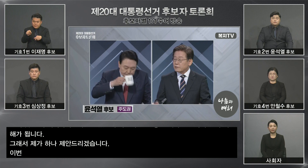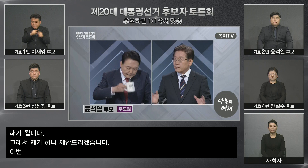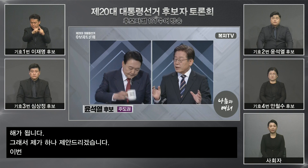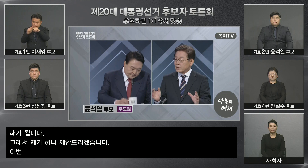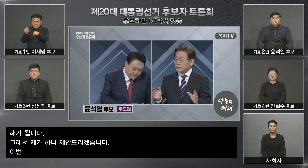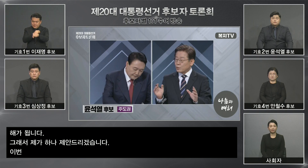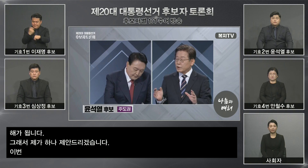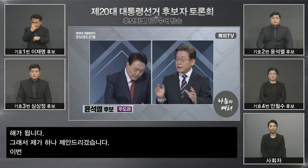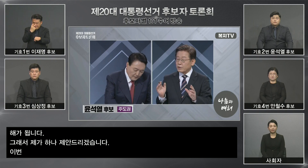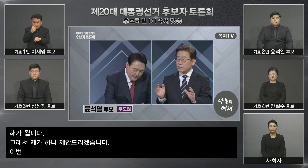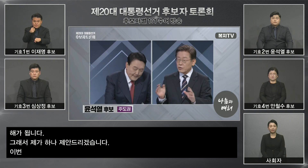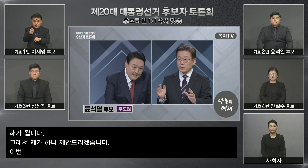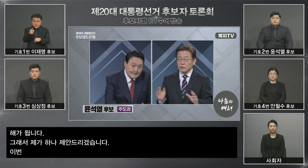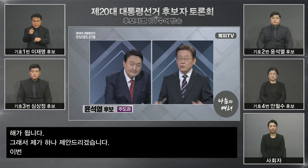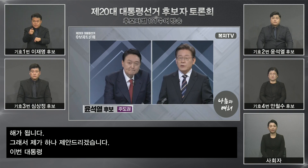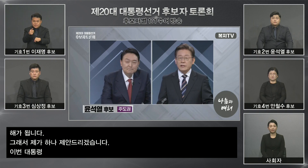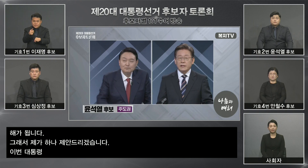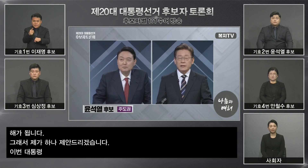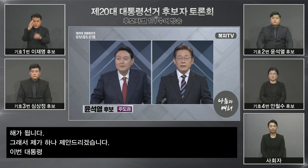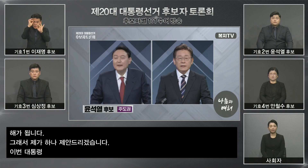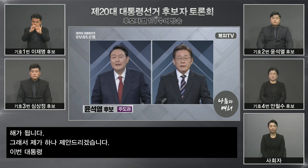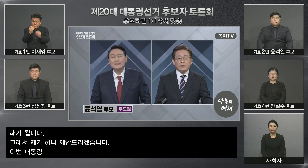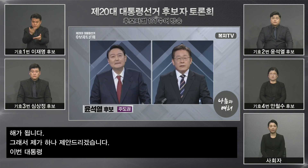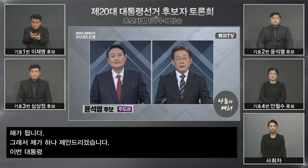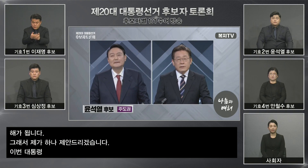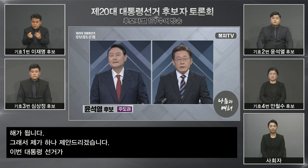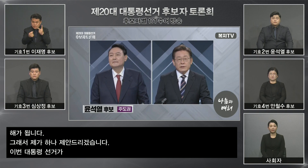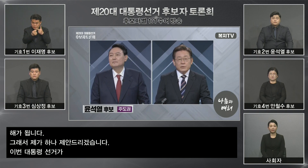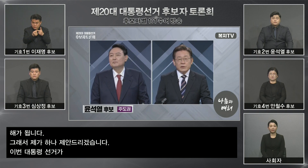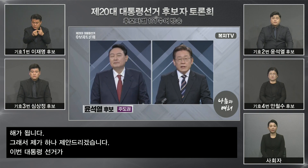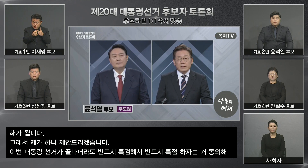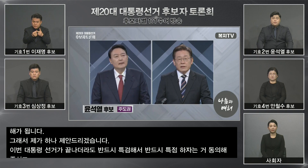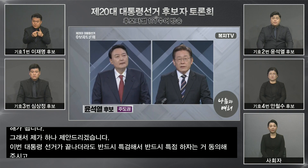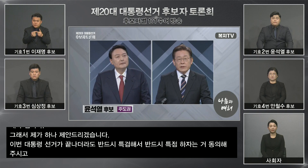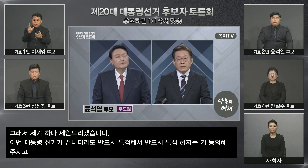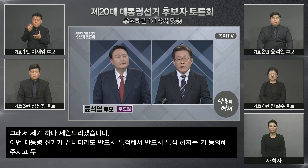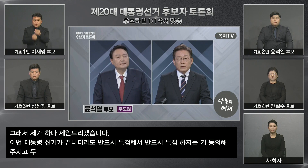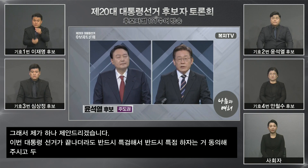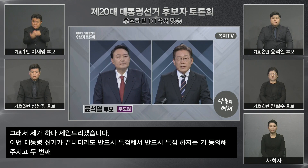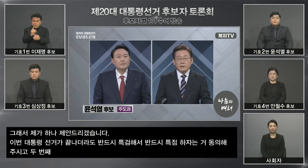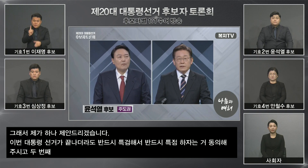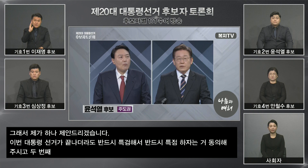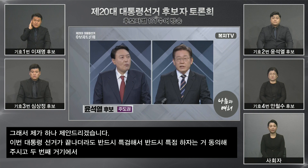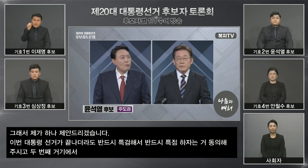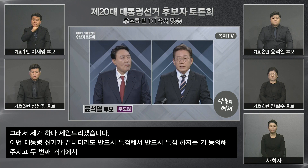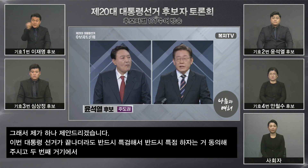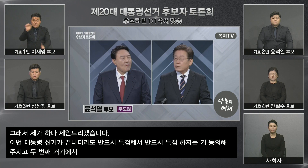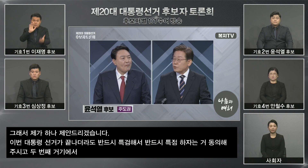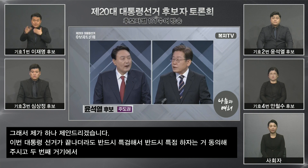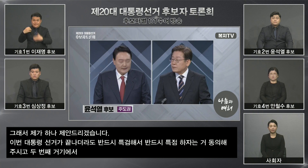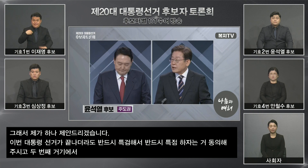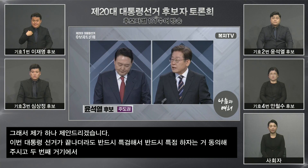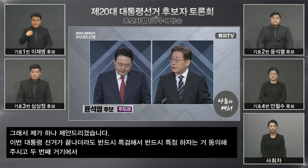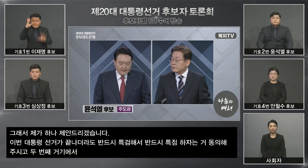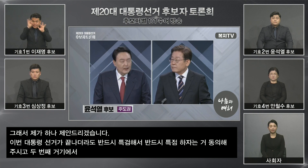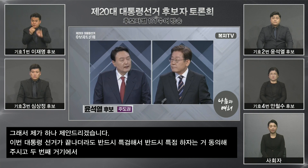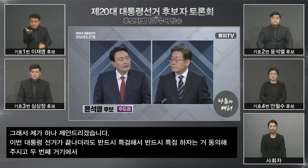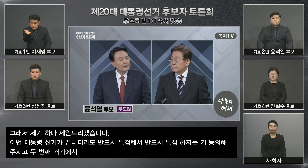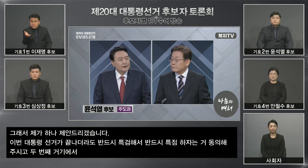반드시 특검하자는 거 동의해 주시고 두 번째 거기서 문제가 드러나면 대통령이 당선돼도 책임지자.